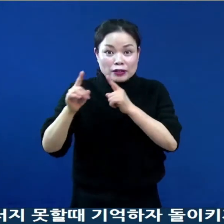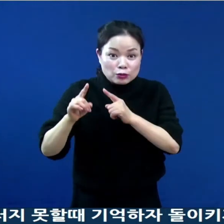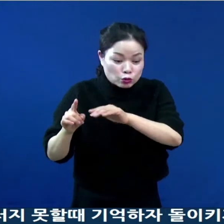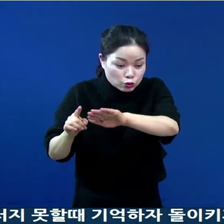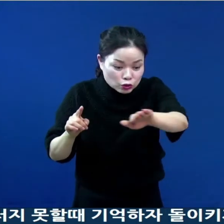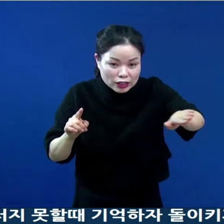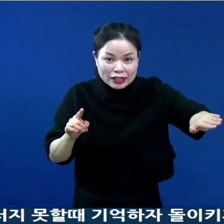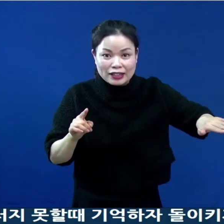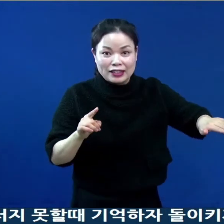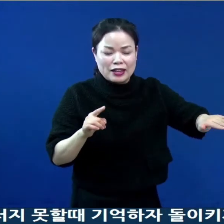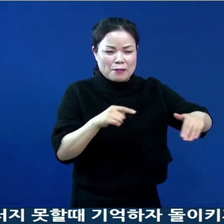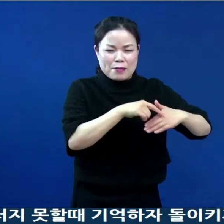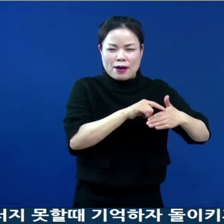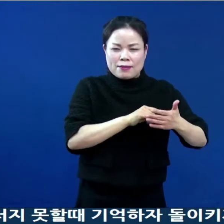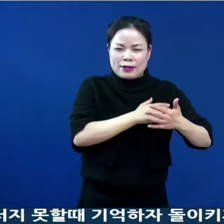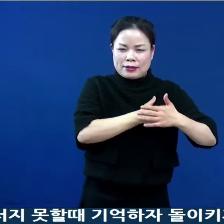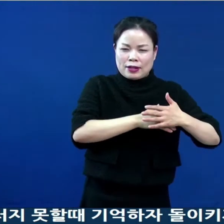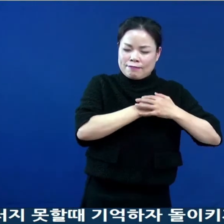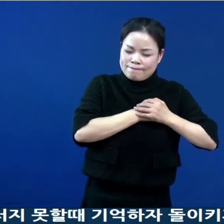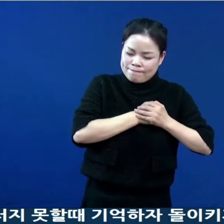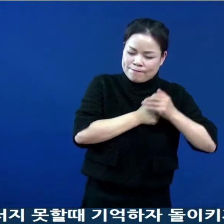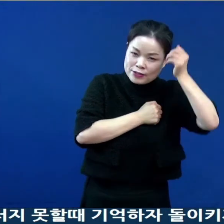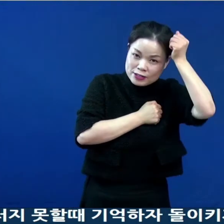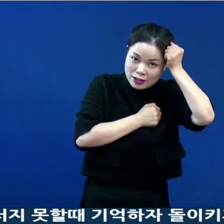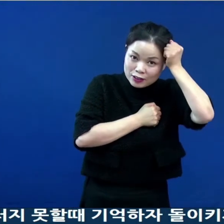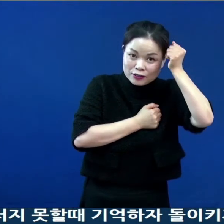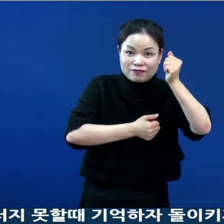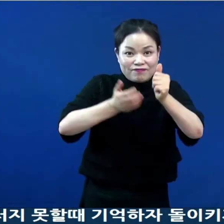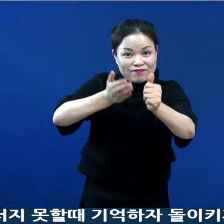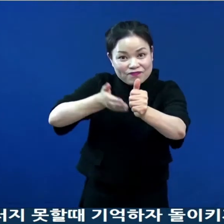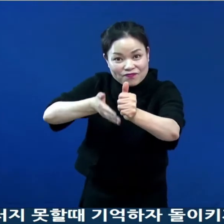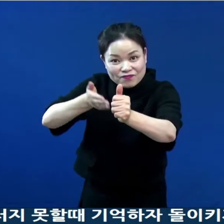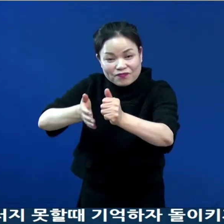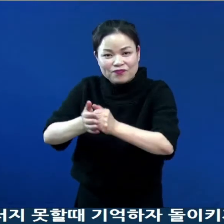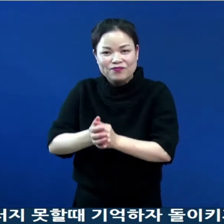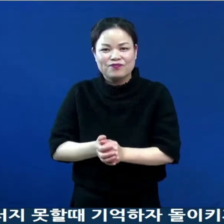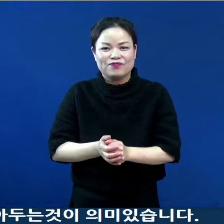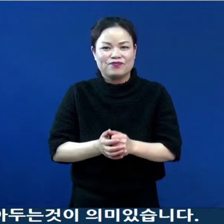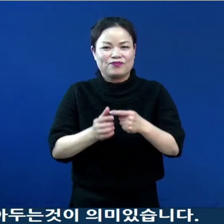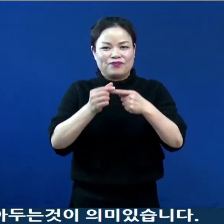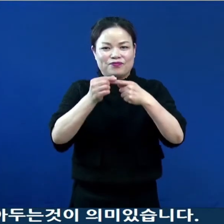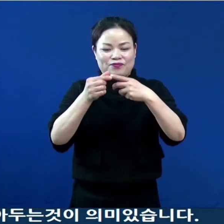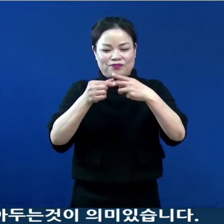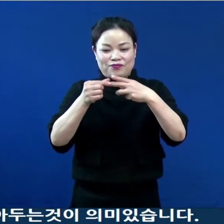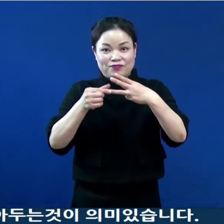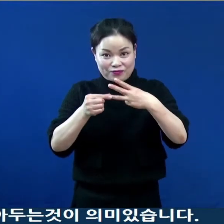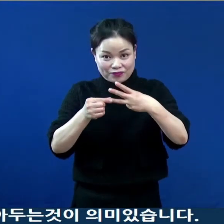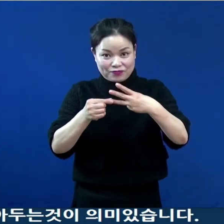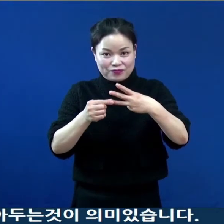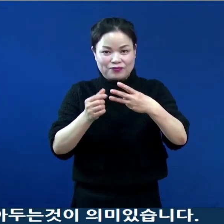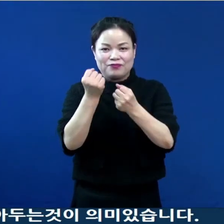우리의 마음판에 잘 새겨질 수 있기를 소망합니다. 하나씩 이 말씀을 다루는데